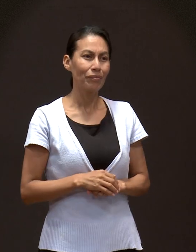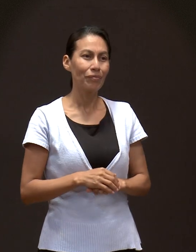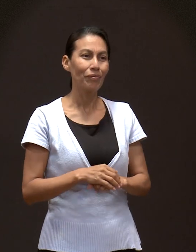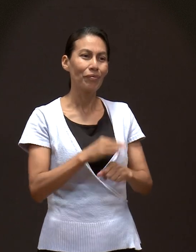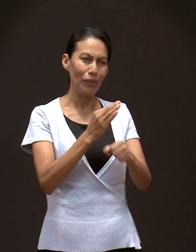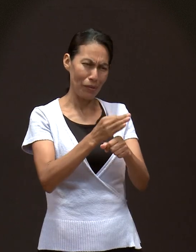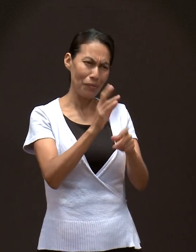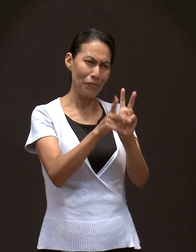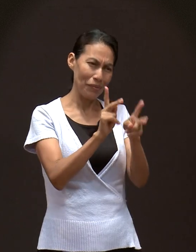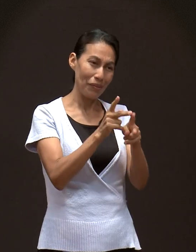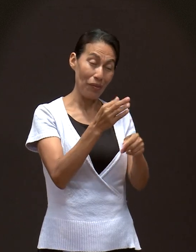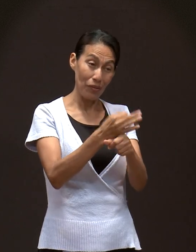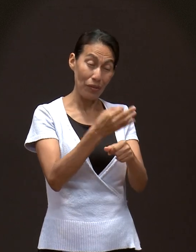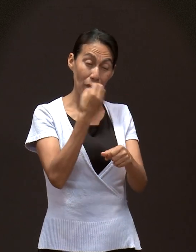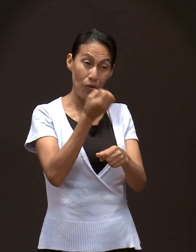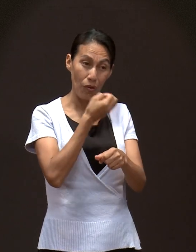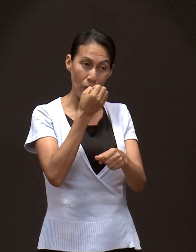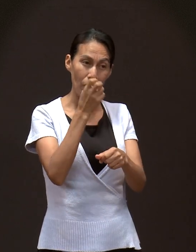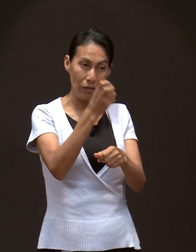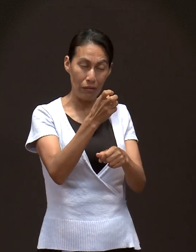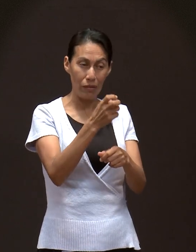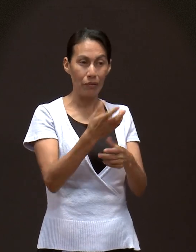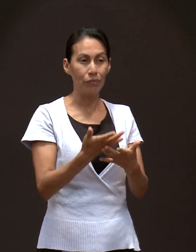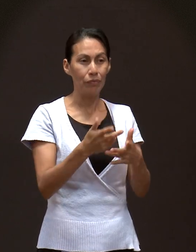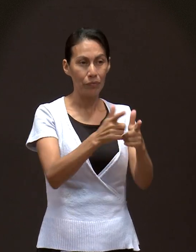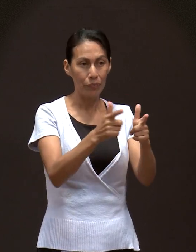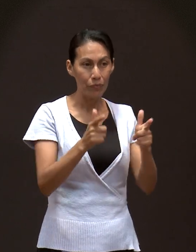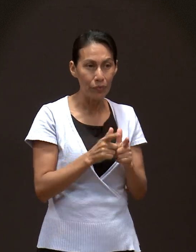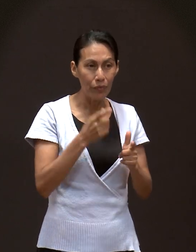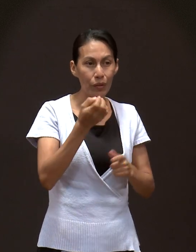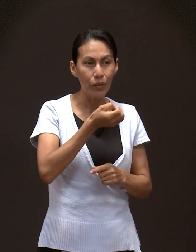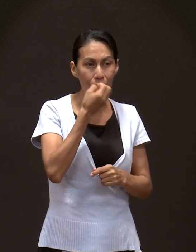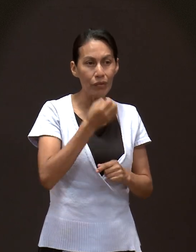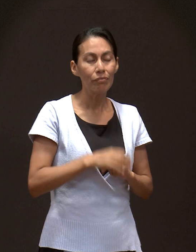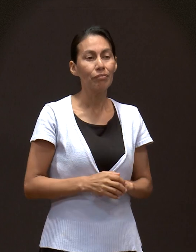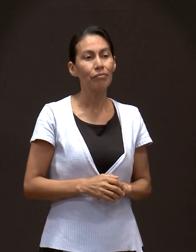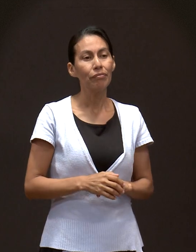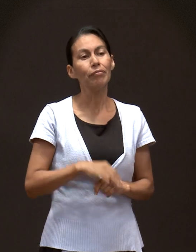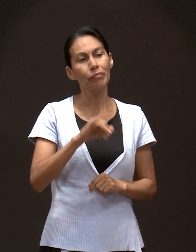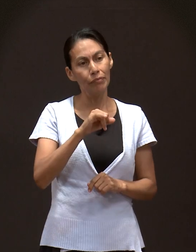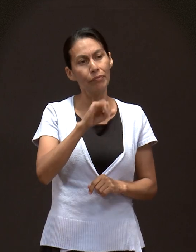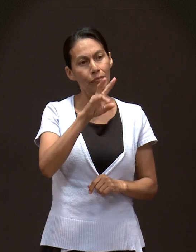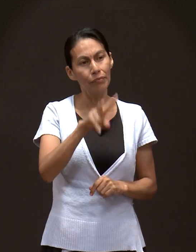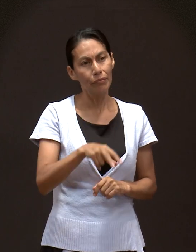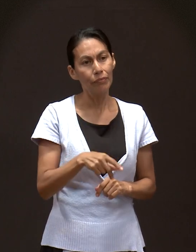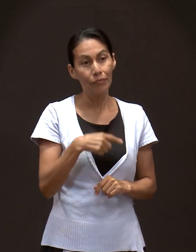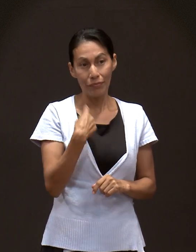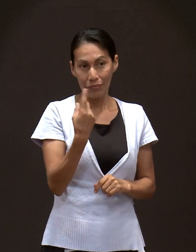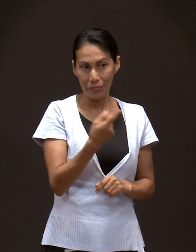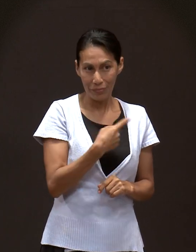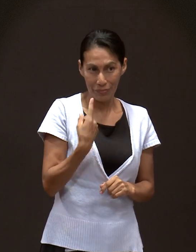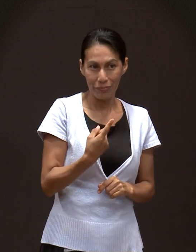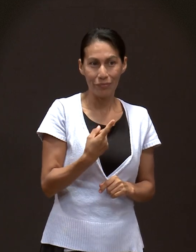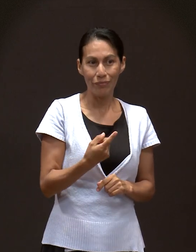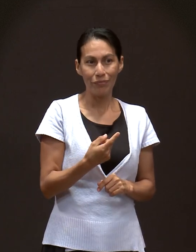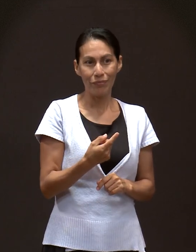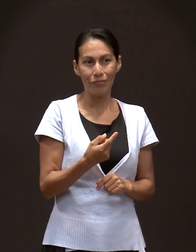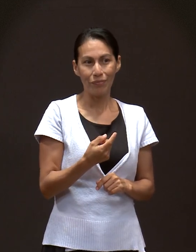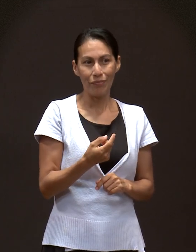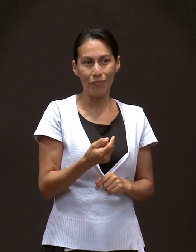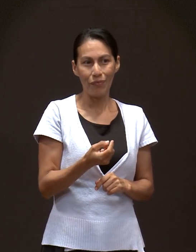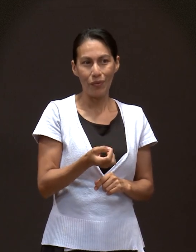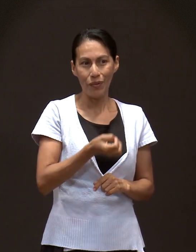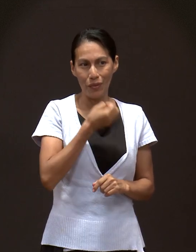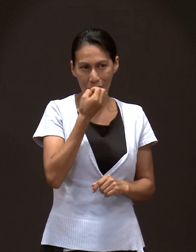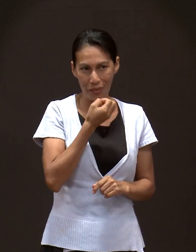ese bando de oración, porque vamos a orar por ese bando de oración. Muchas gracias. Sí, actualmente tenemos un bando de